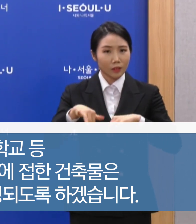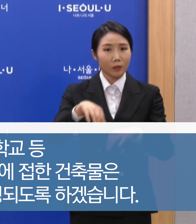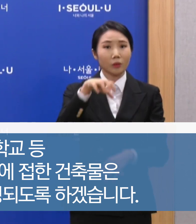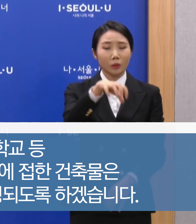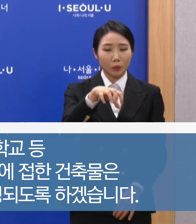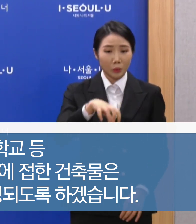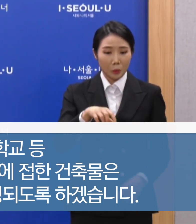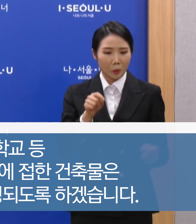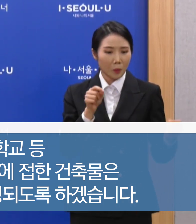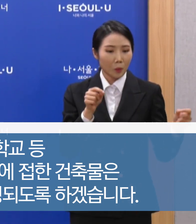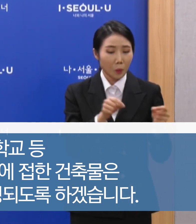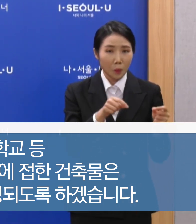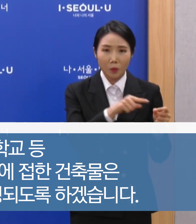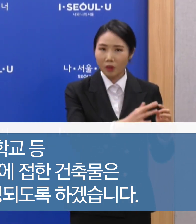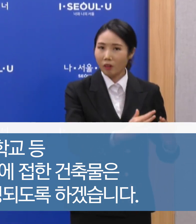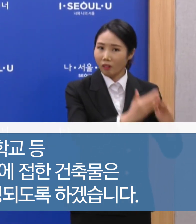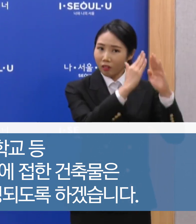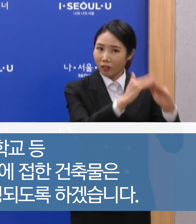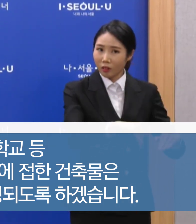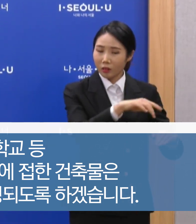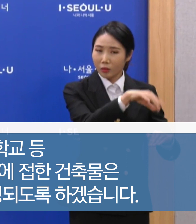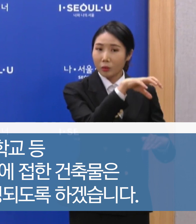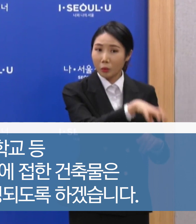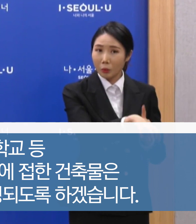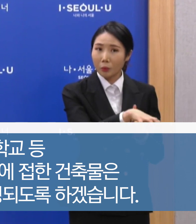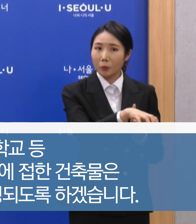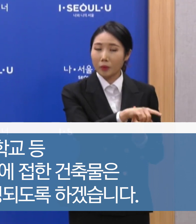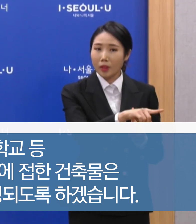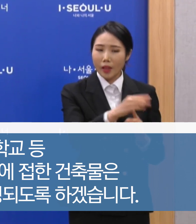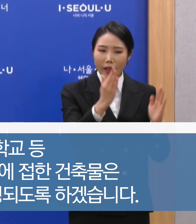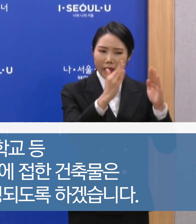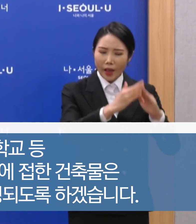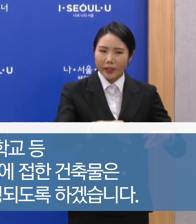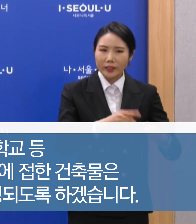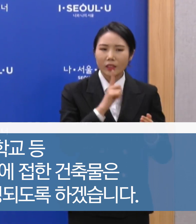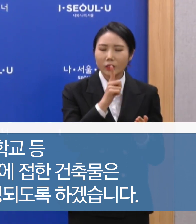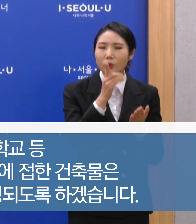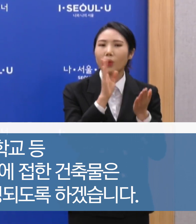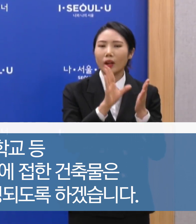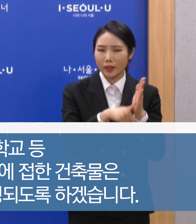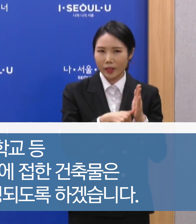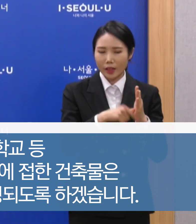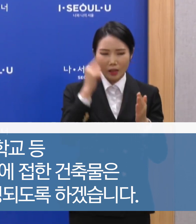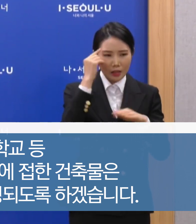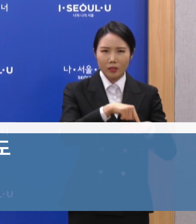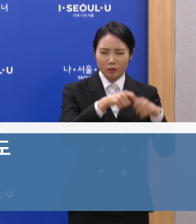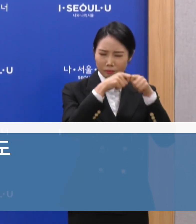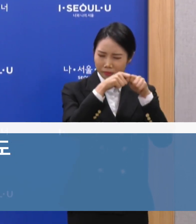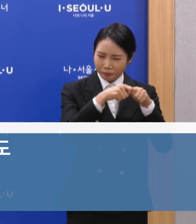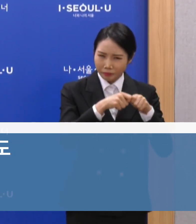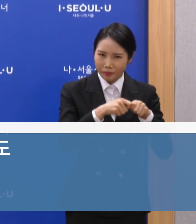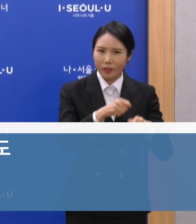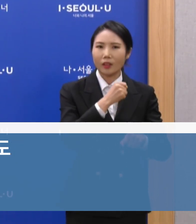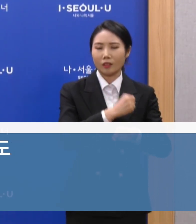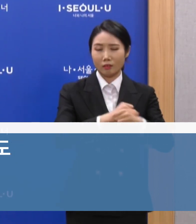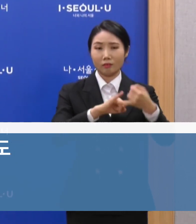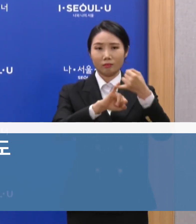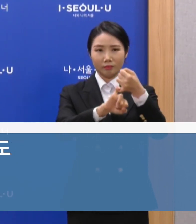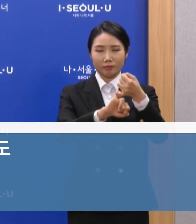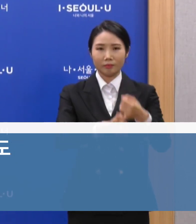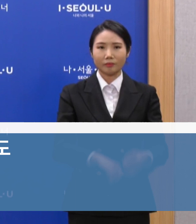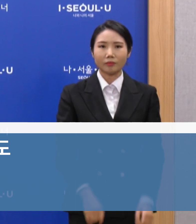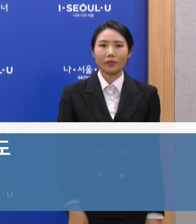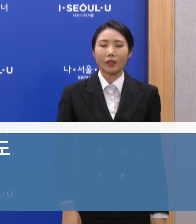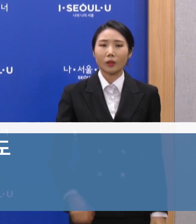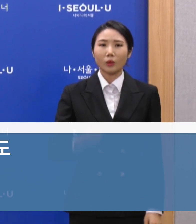건축물은 안전 확보 방안이 해체 계획서에 선제적으로 반영되도록 하겠습니다. 다음으로